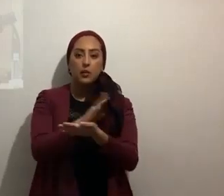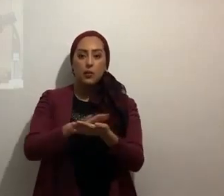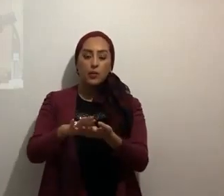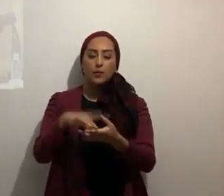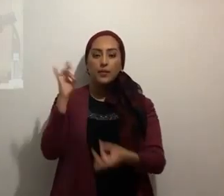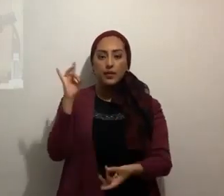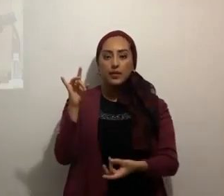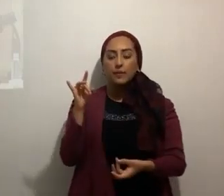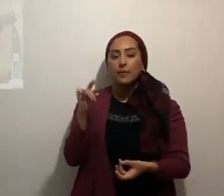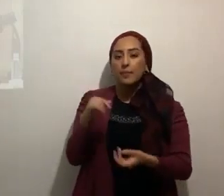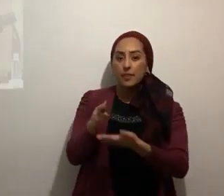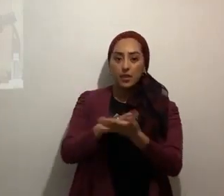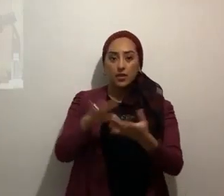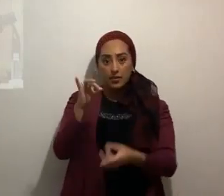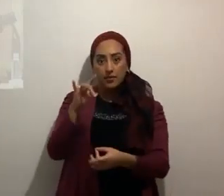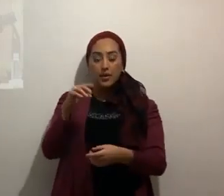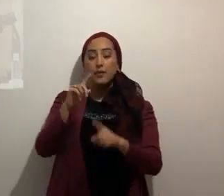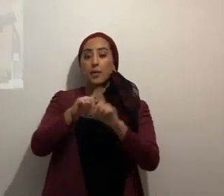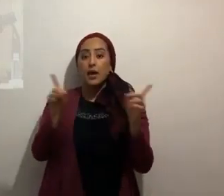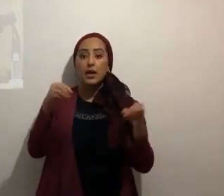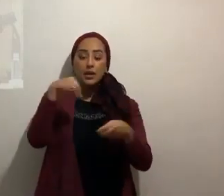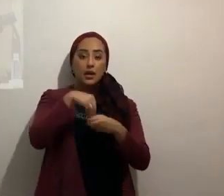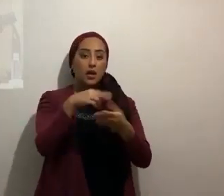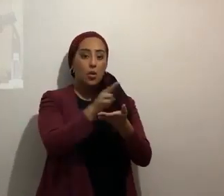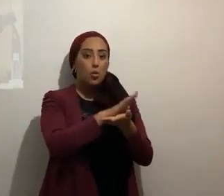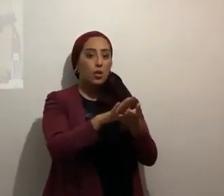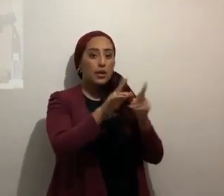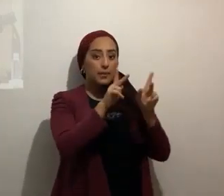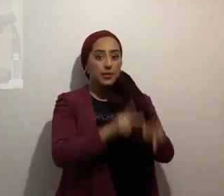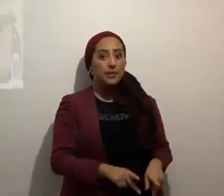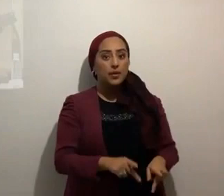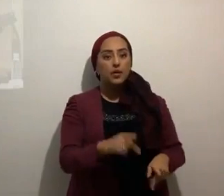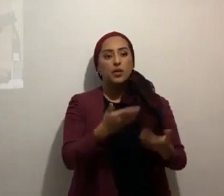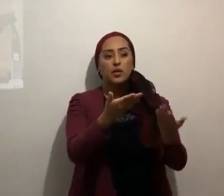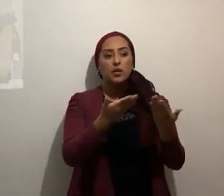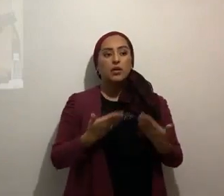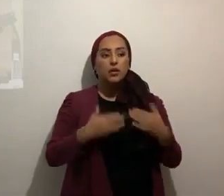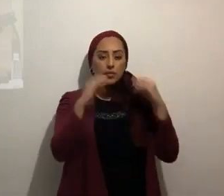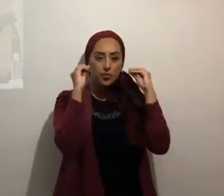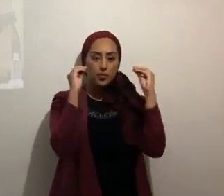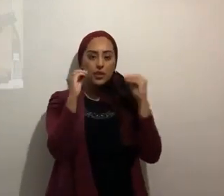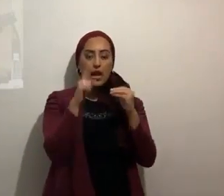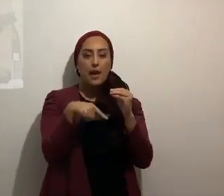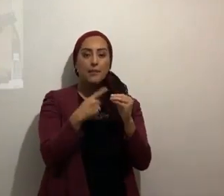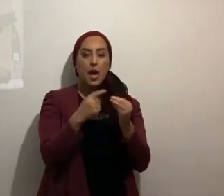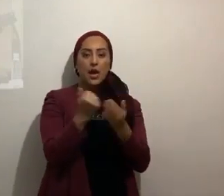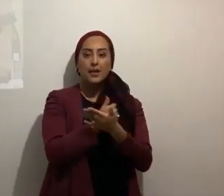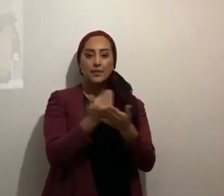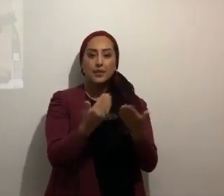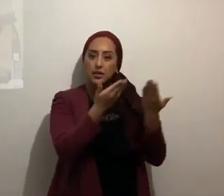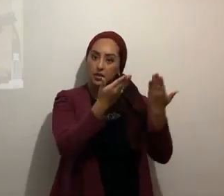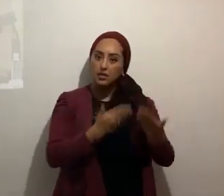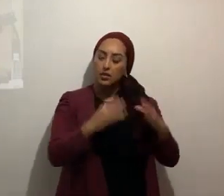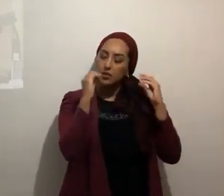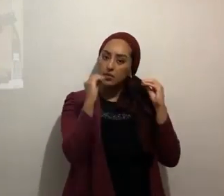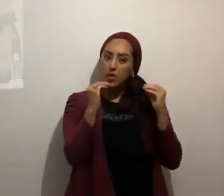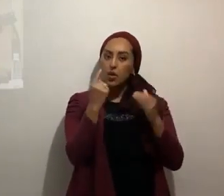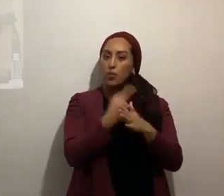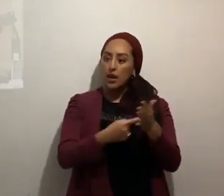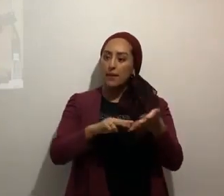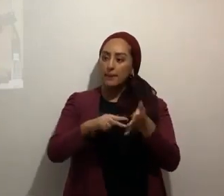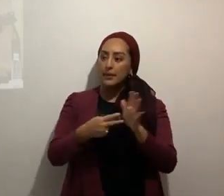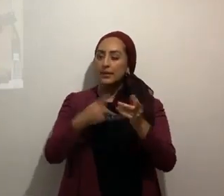HaKodesh, sin embargo, en los Kadoshim, nos instruye en todo esto, o sea, nos instruye qué es el